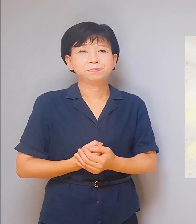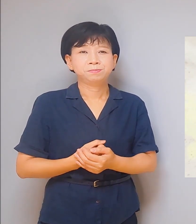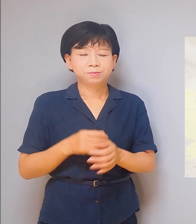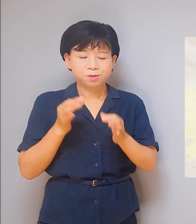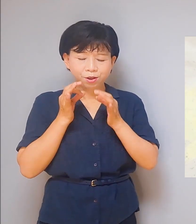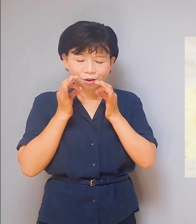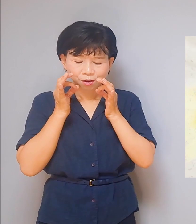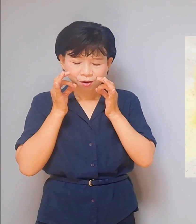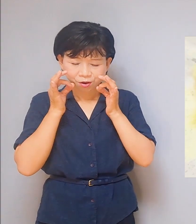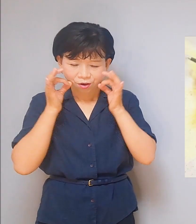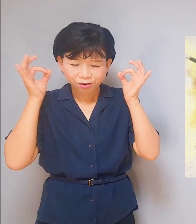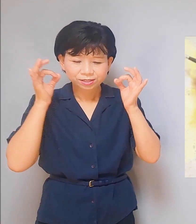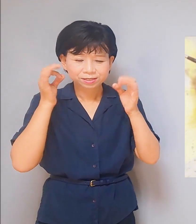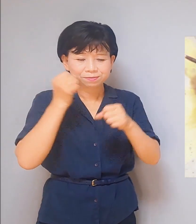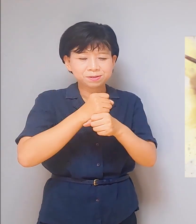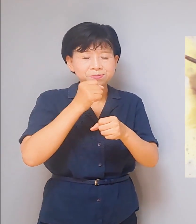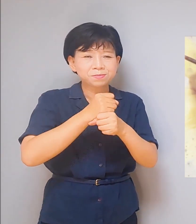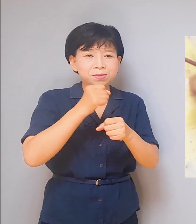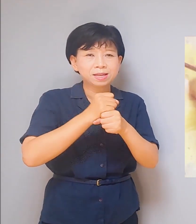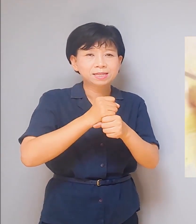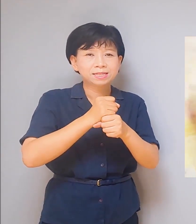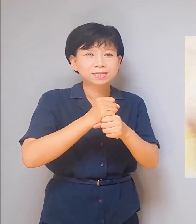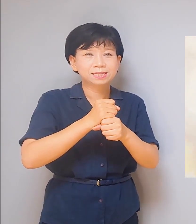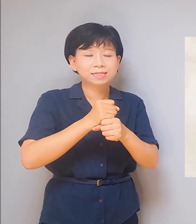혼신을 다해 완성한 첫 작품,